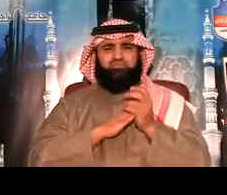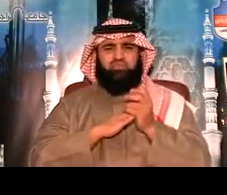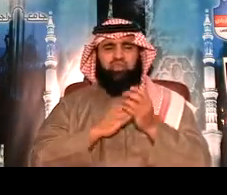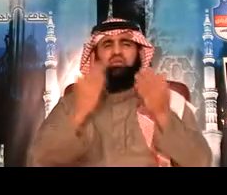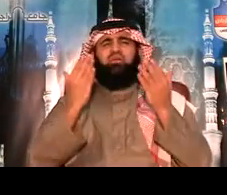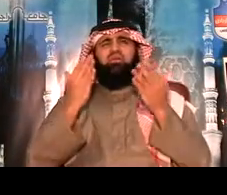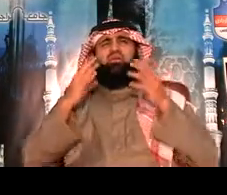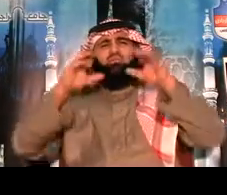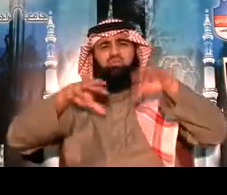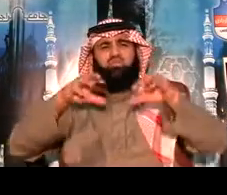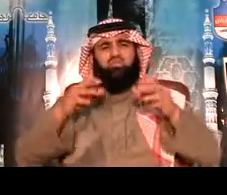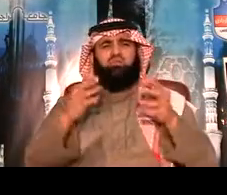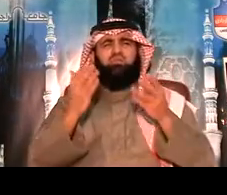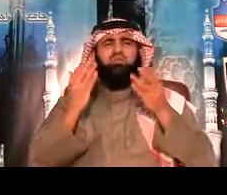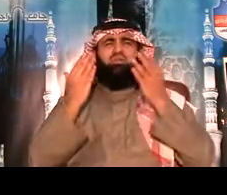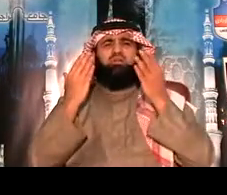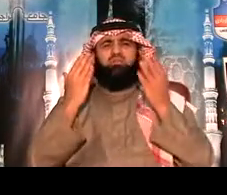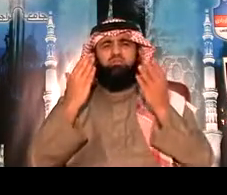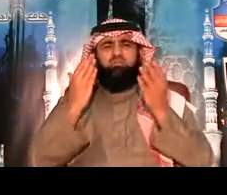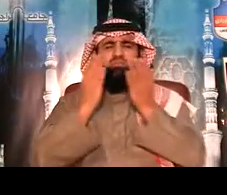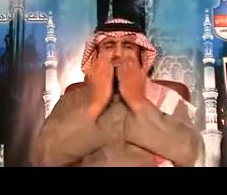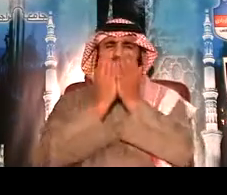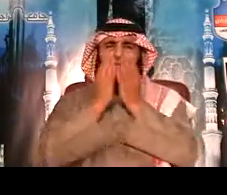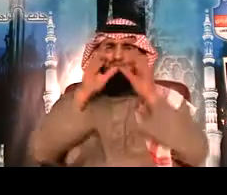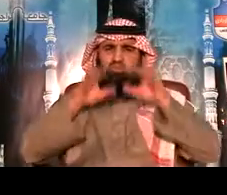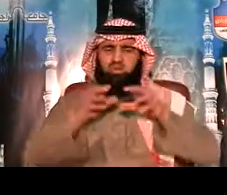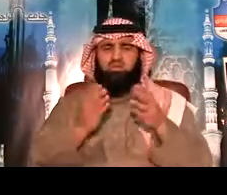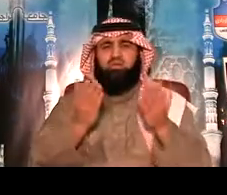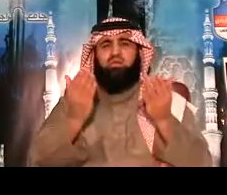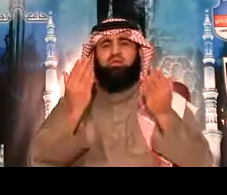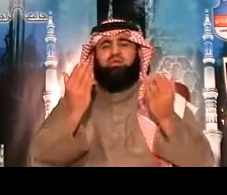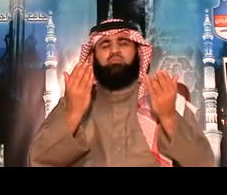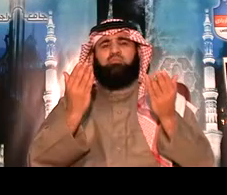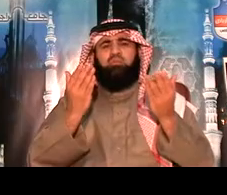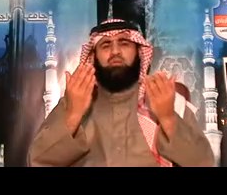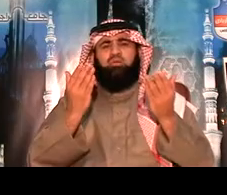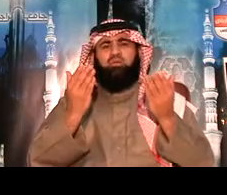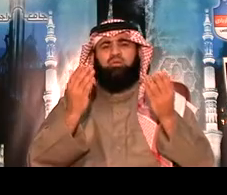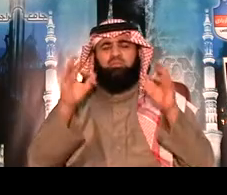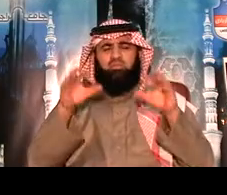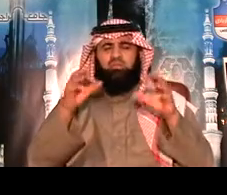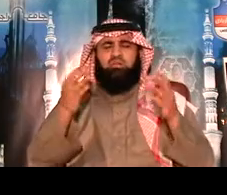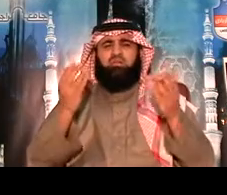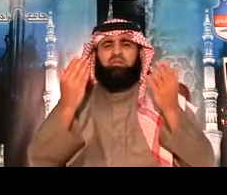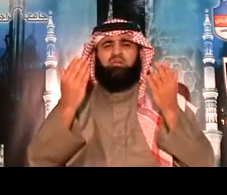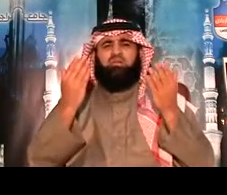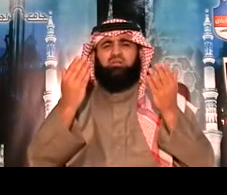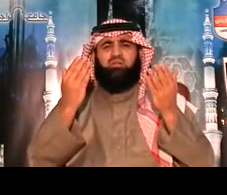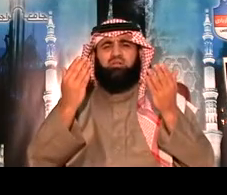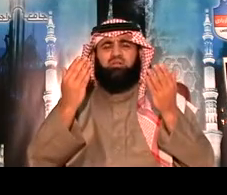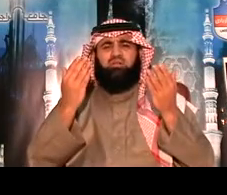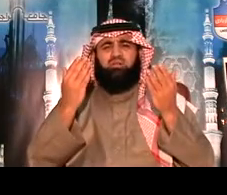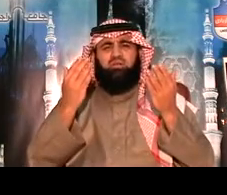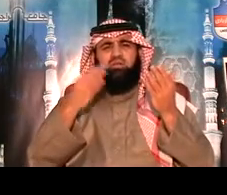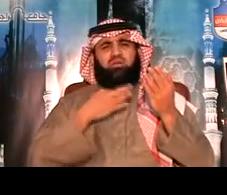أغثنا، اللهم أغثنا، اللهم أغثنا، اللهم إن بنا من اللأواء والحاجة ما